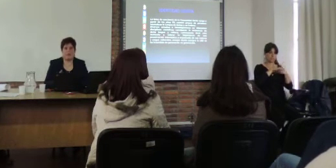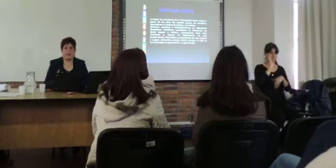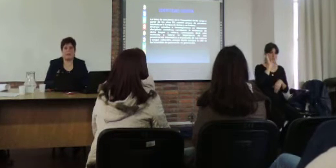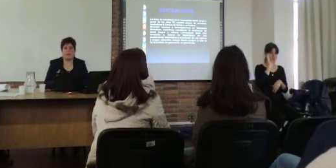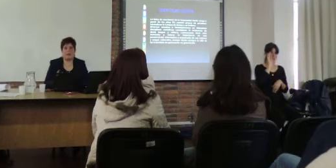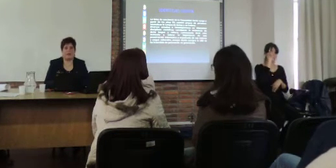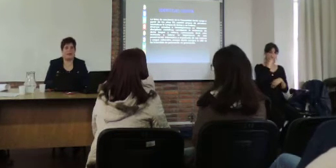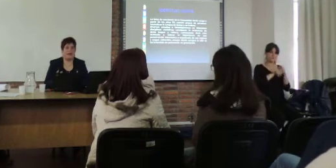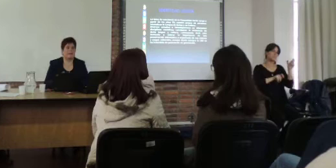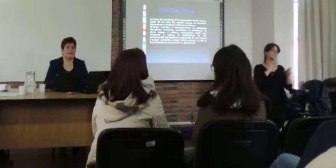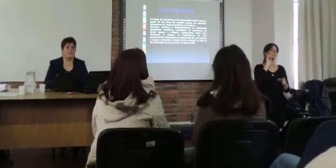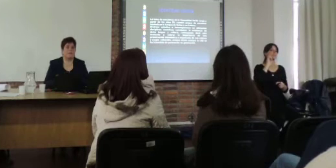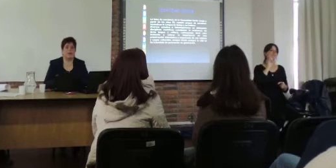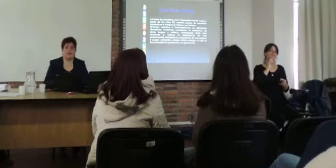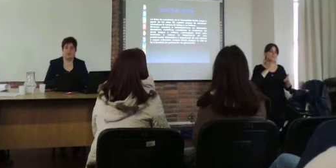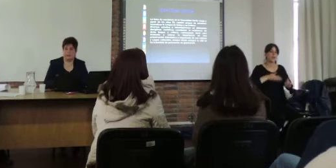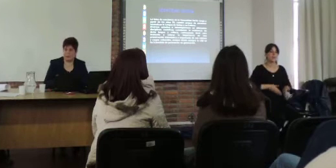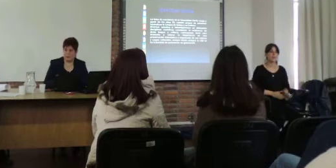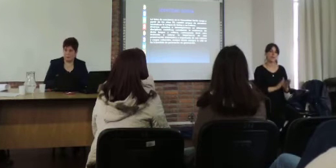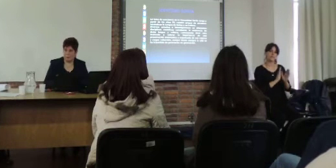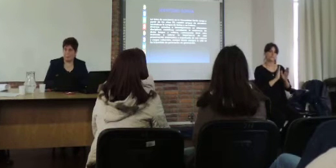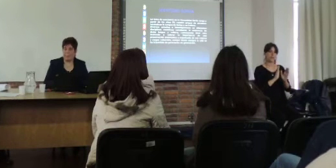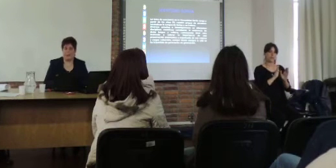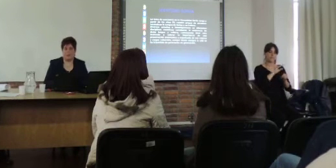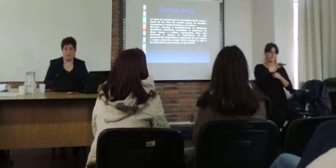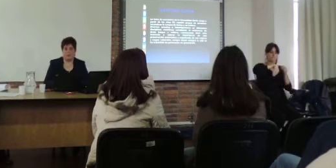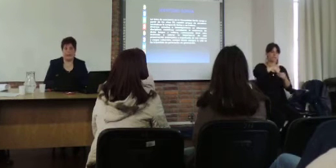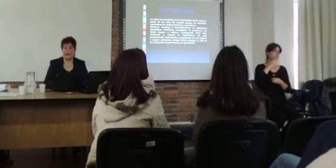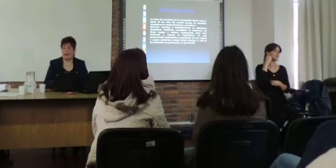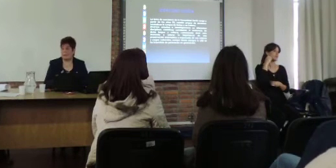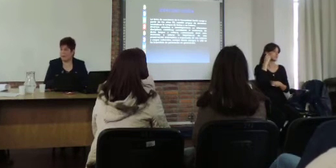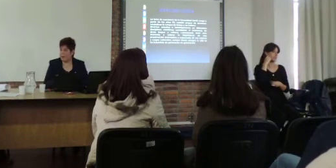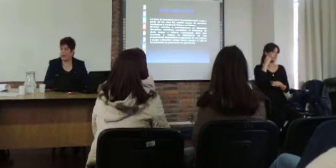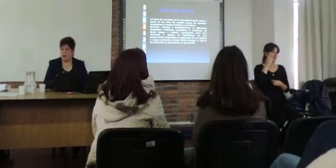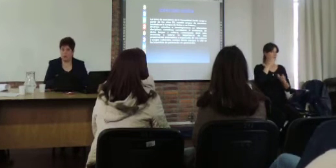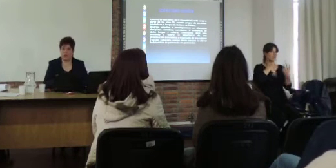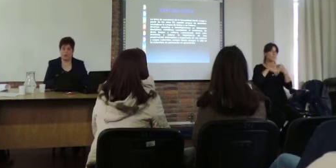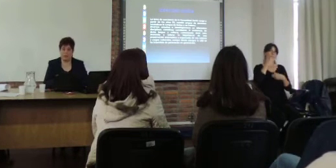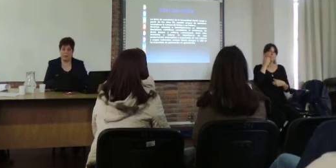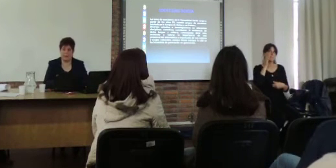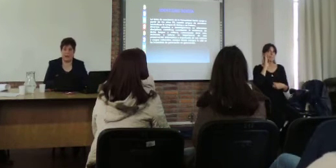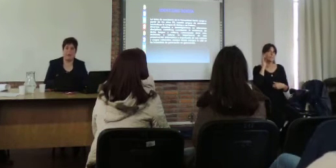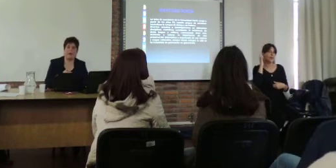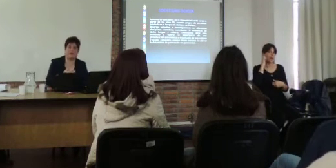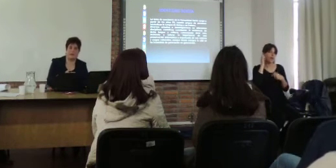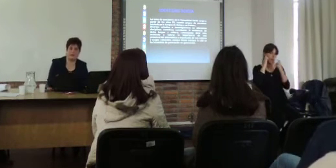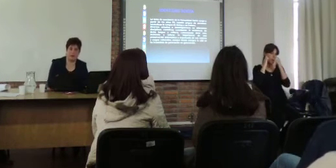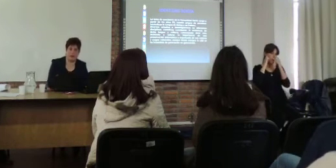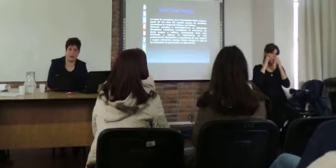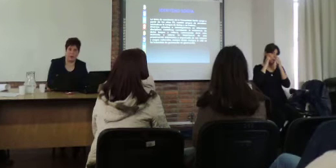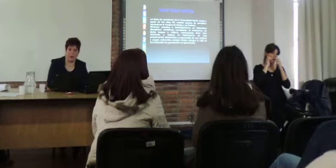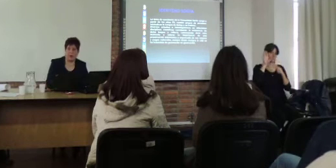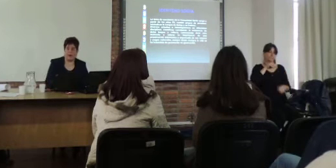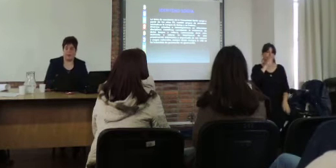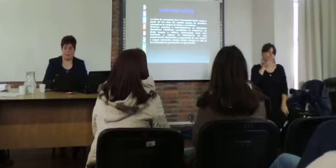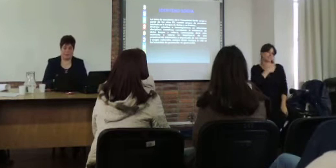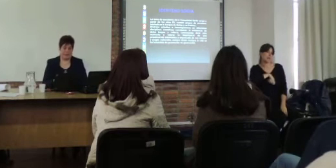gran mayoría de las personas sordas nacen de familias de oyentes. Entonces, el tener padres que los dos son oyentes, hablantes de otra lengua, y